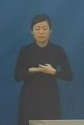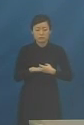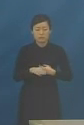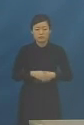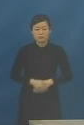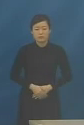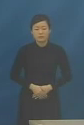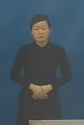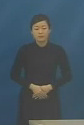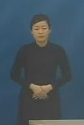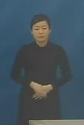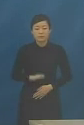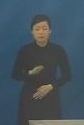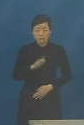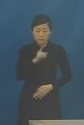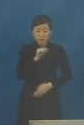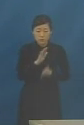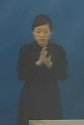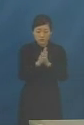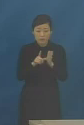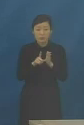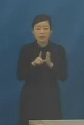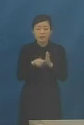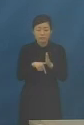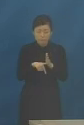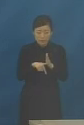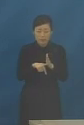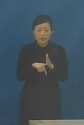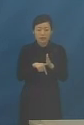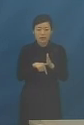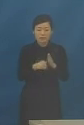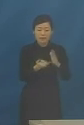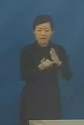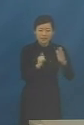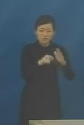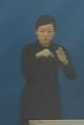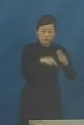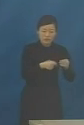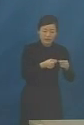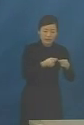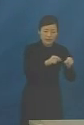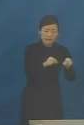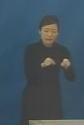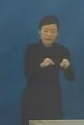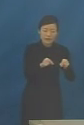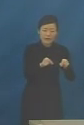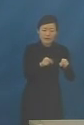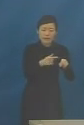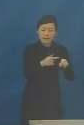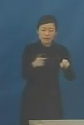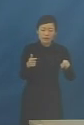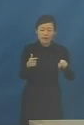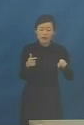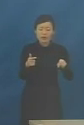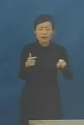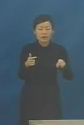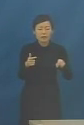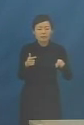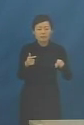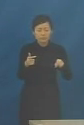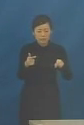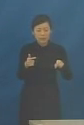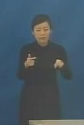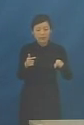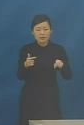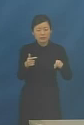家族内の感染も含めてだいぶ減ってきていることは事実だと思います以前であればもうかなり高